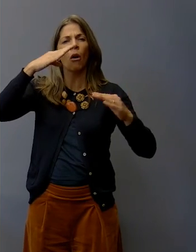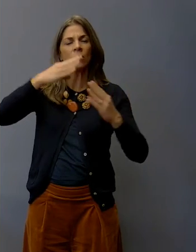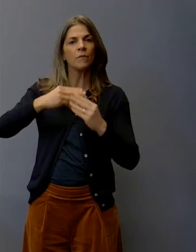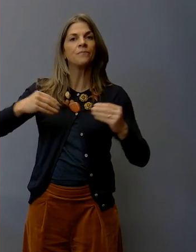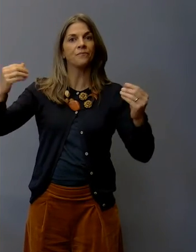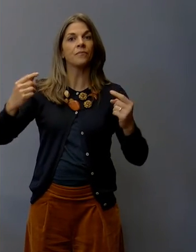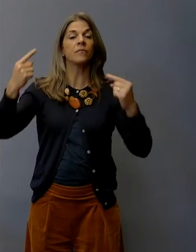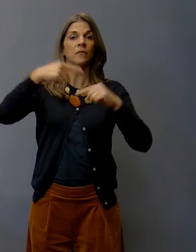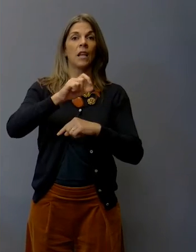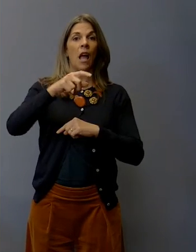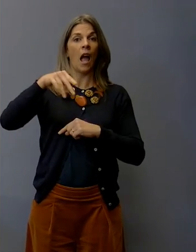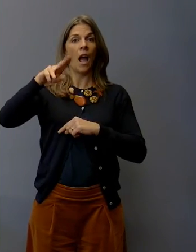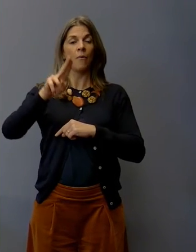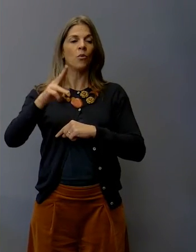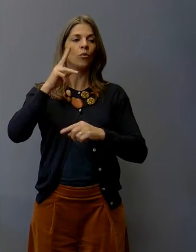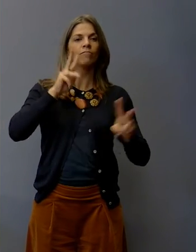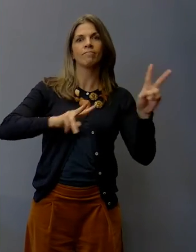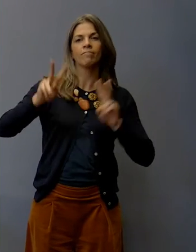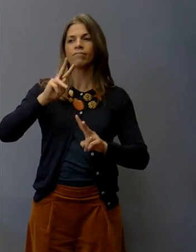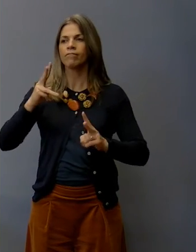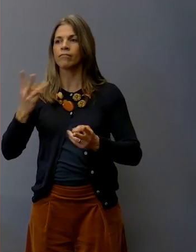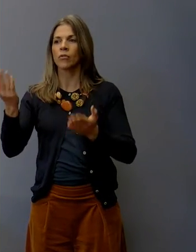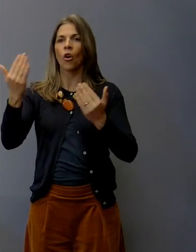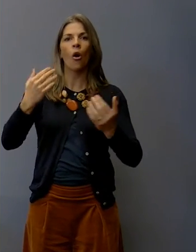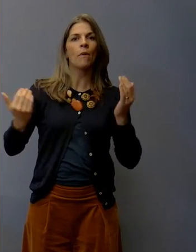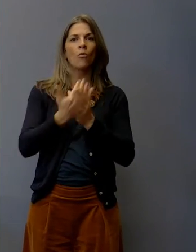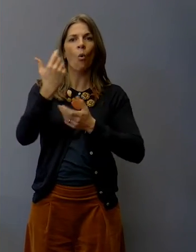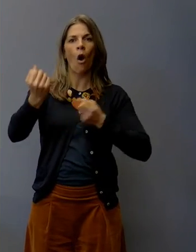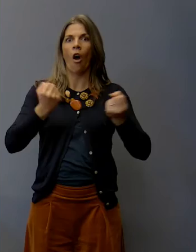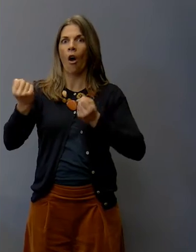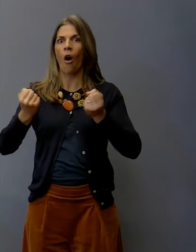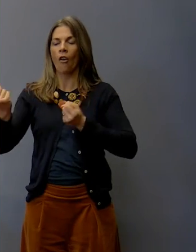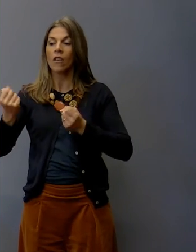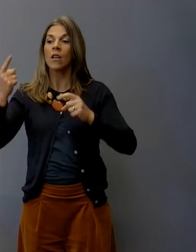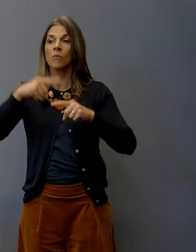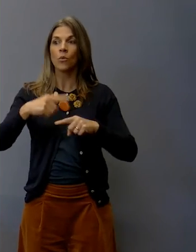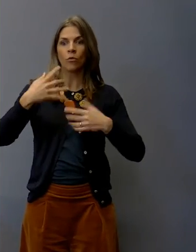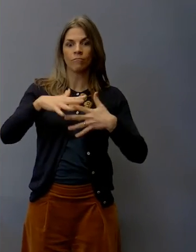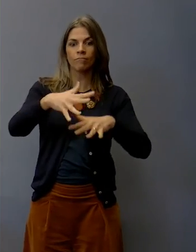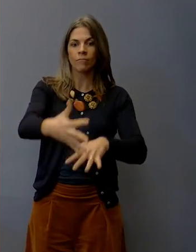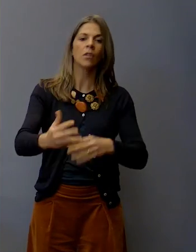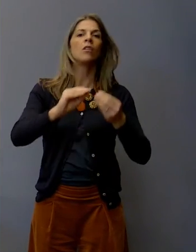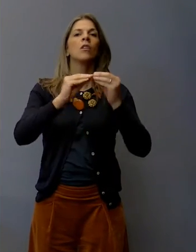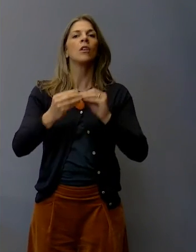e si sta costruendo il primo impianto nella storia di genova tmb